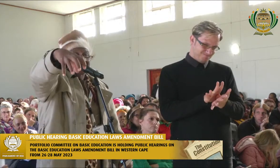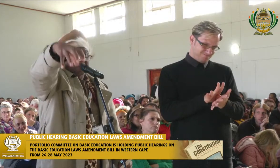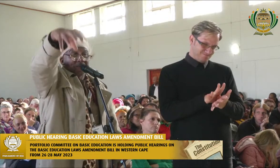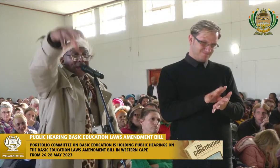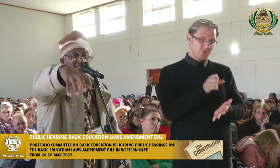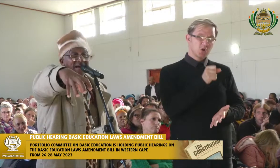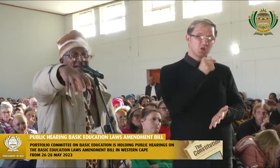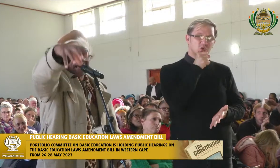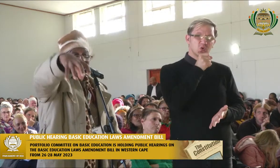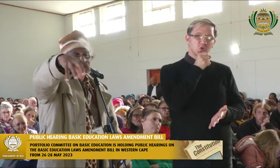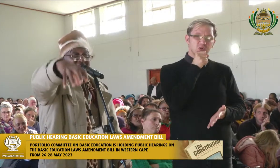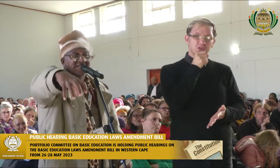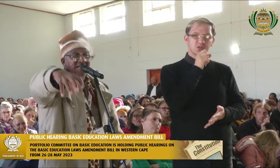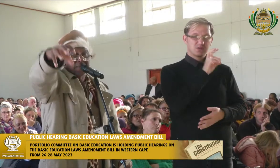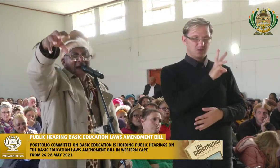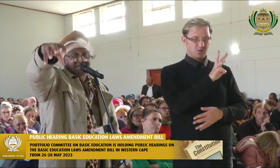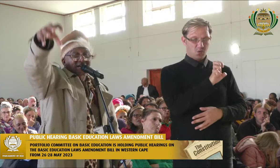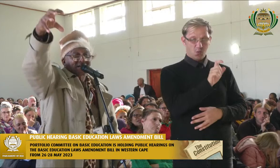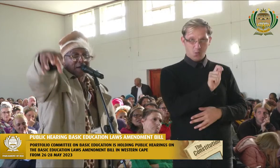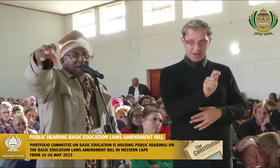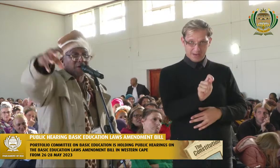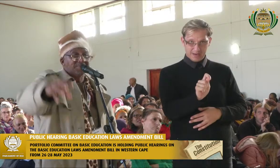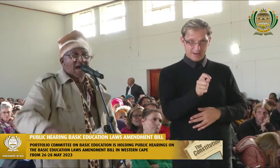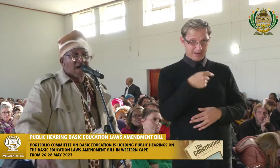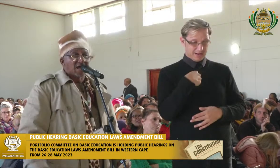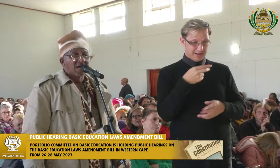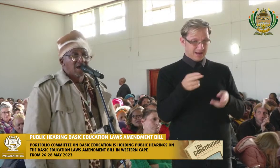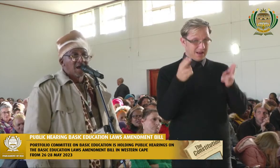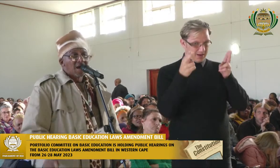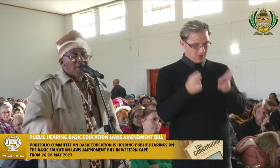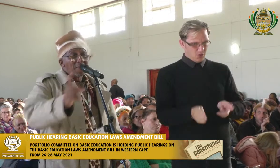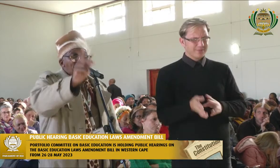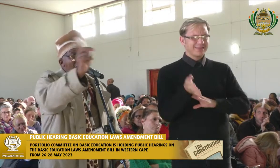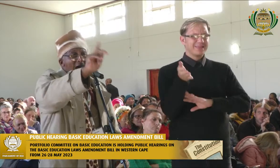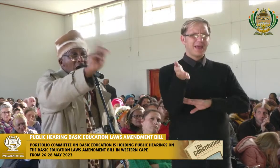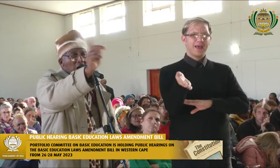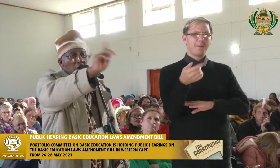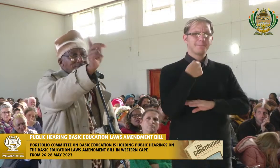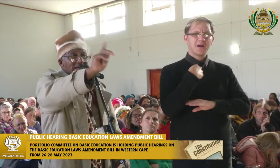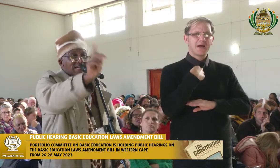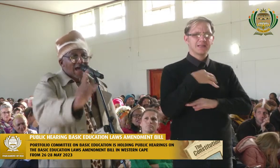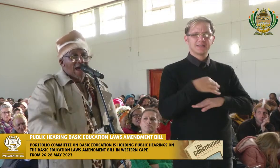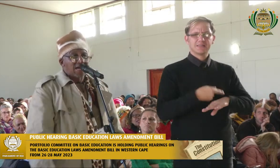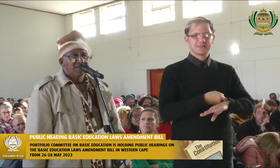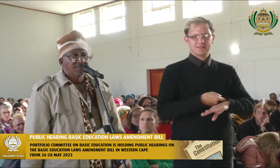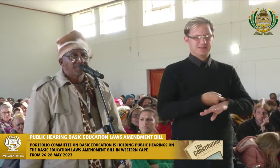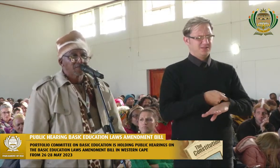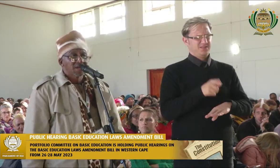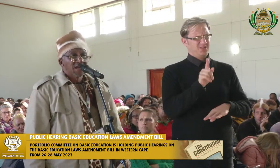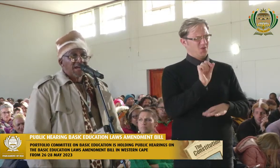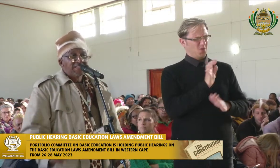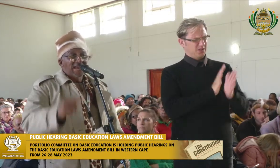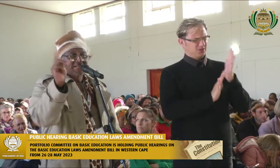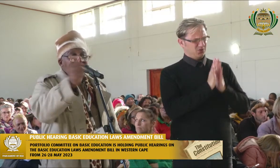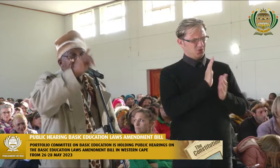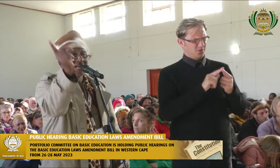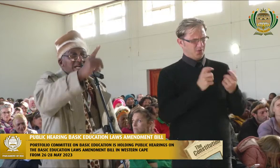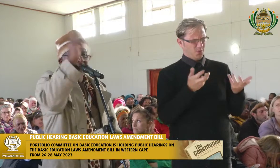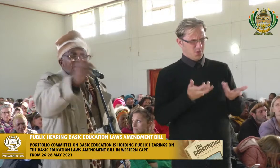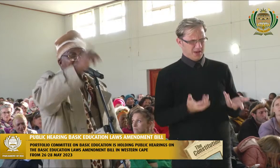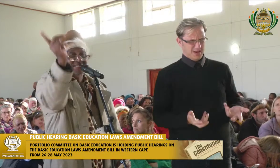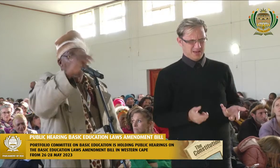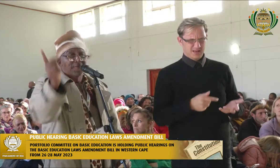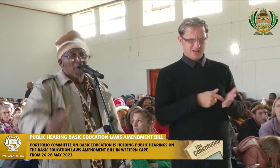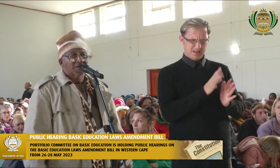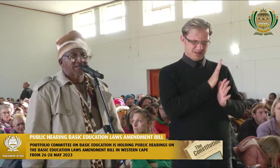George Rex se beender lê nie in Nysna nie, maar is 'n graf van hom daar. Waar kom julle daan? Die